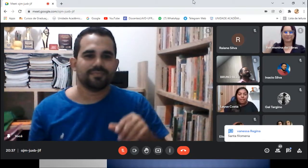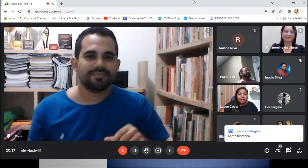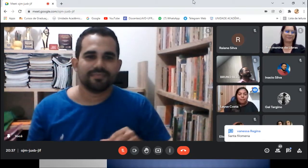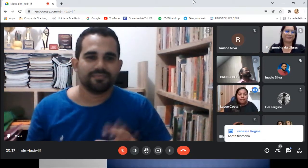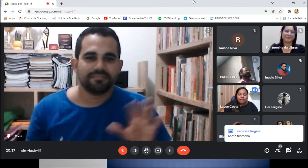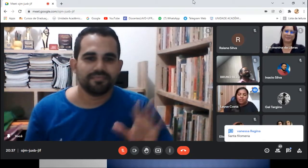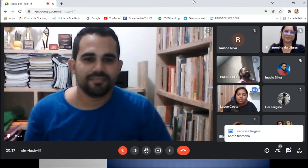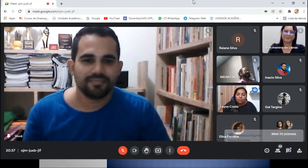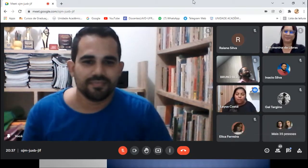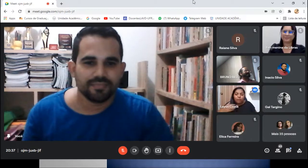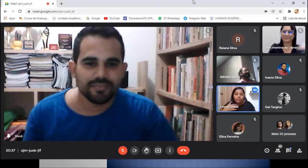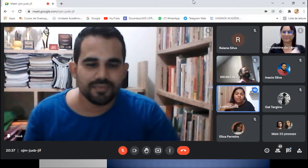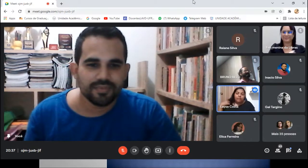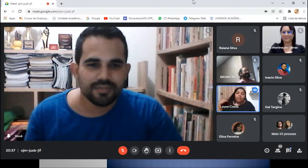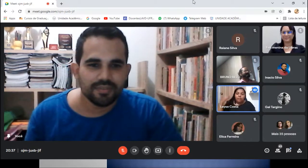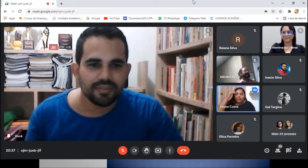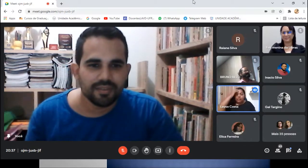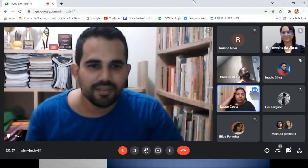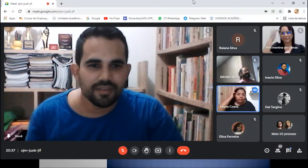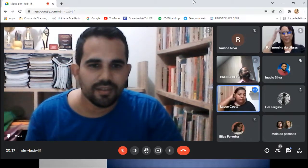Sabe o sinal do polo Santa Filomena?